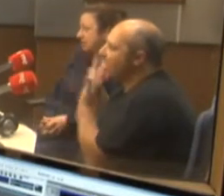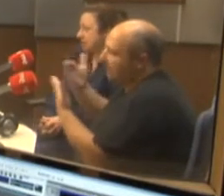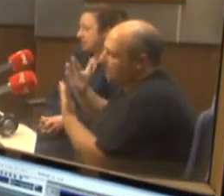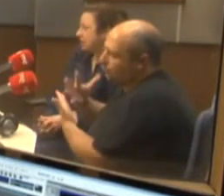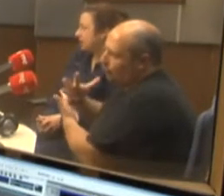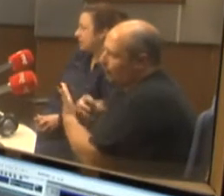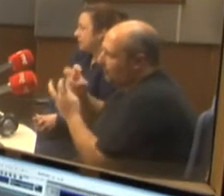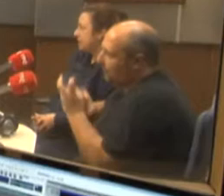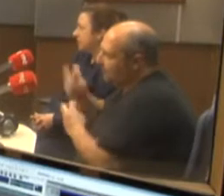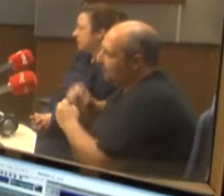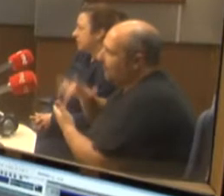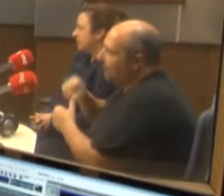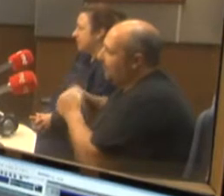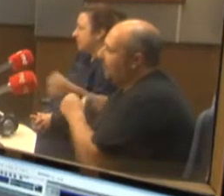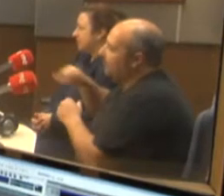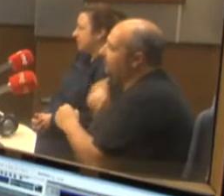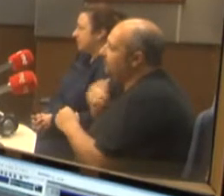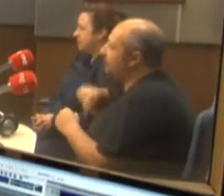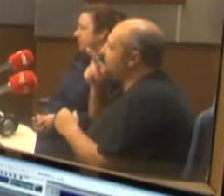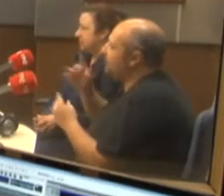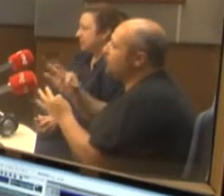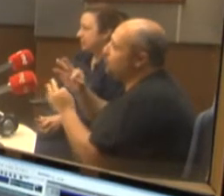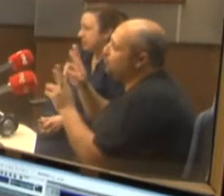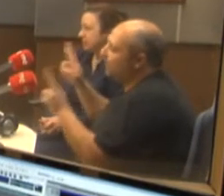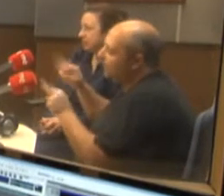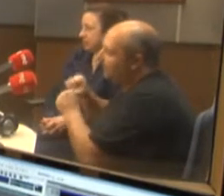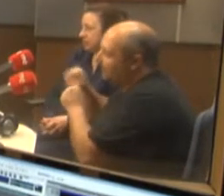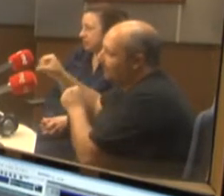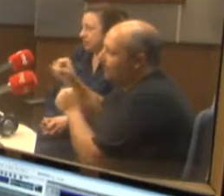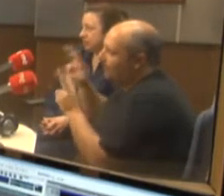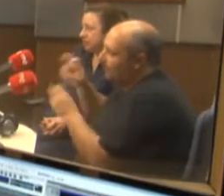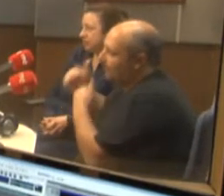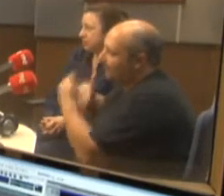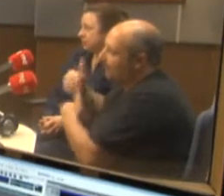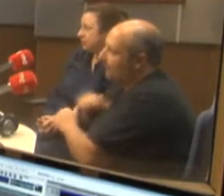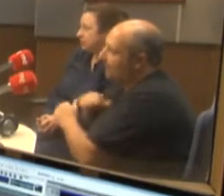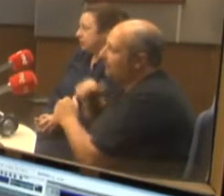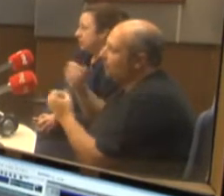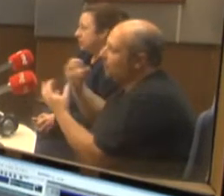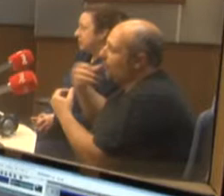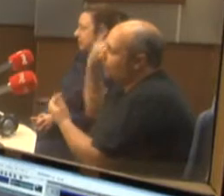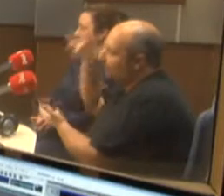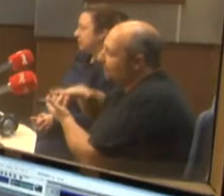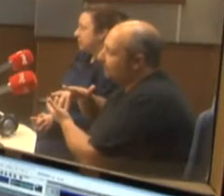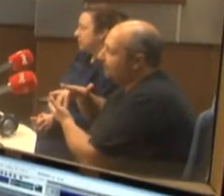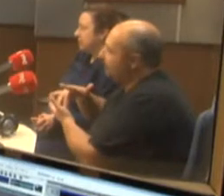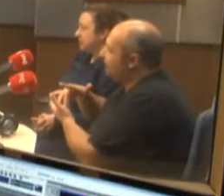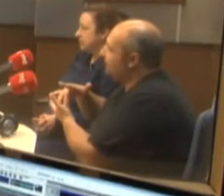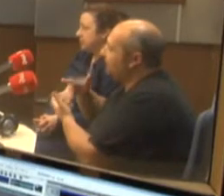a todos por haber estado aquí y suerte en la iniciativa y a contarnos otra cuando surja.